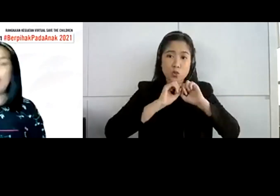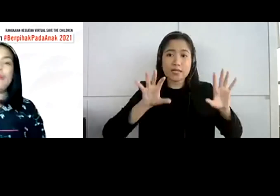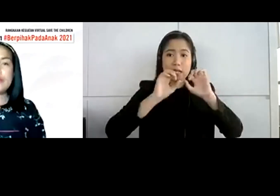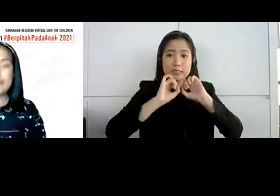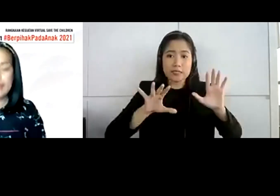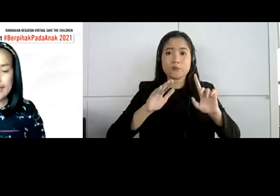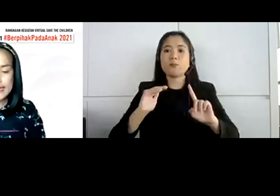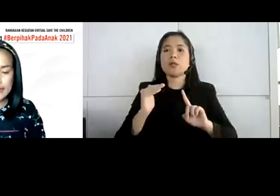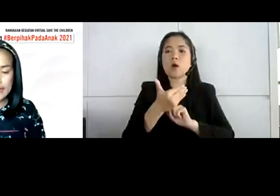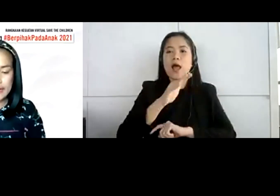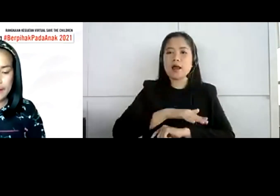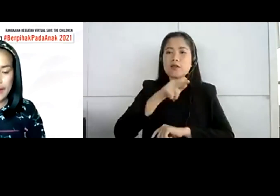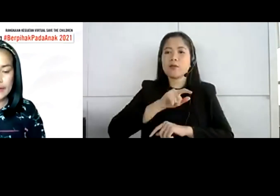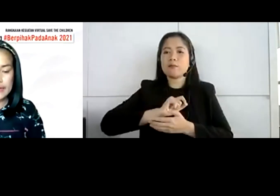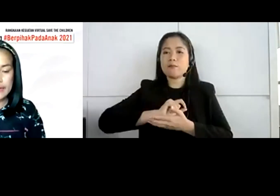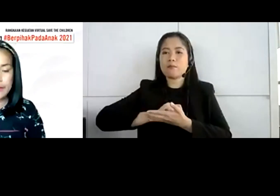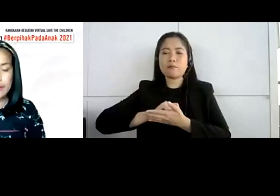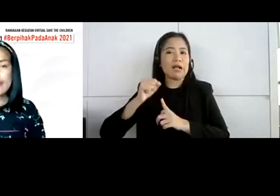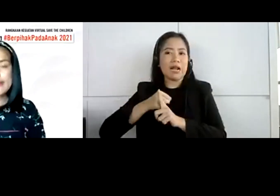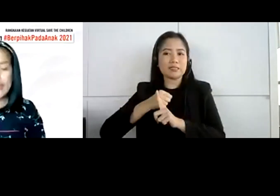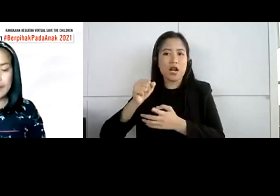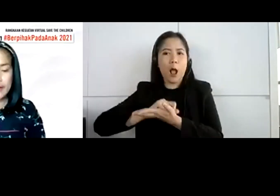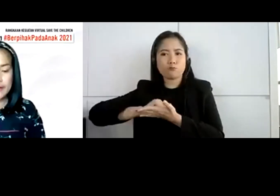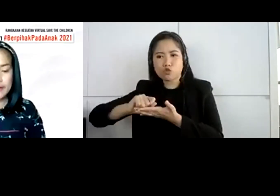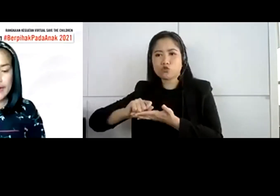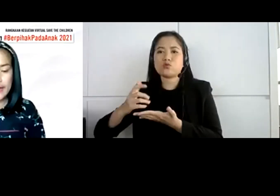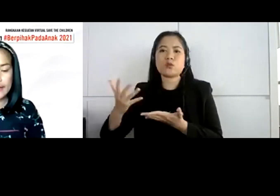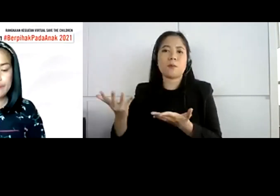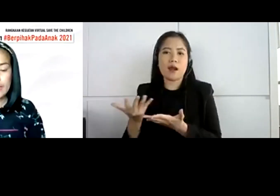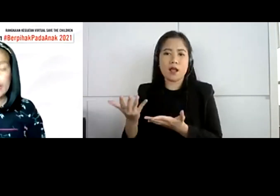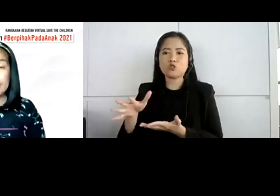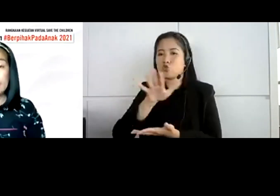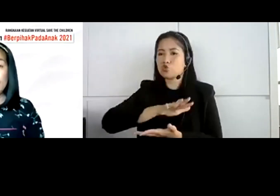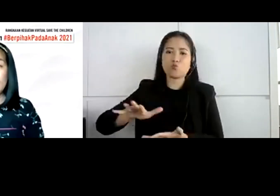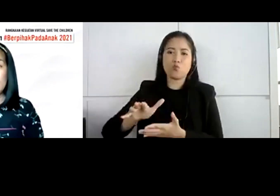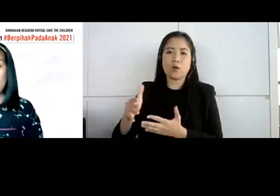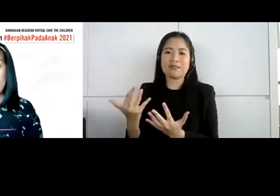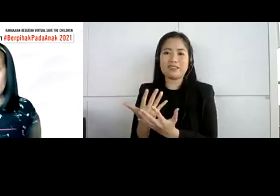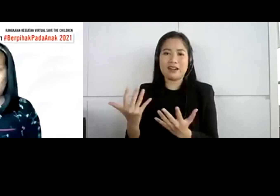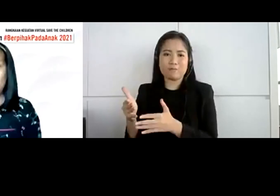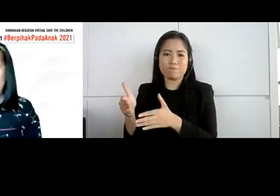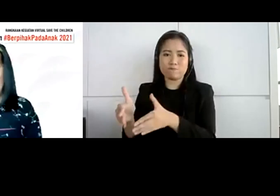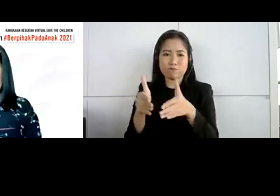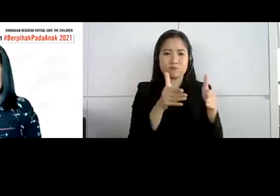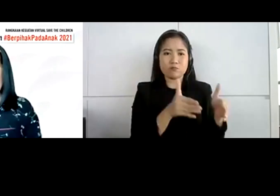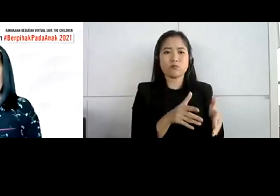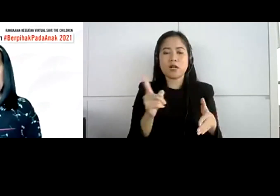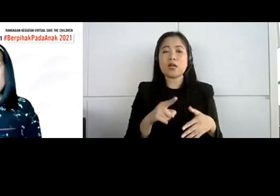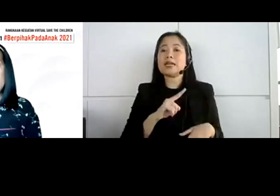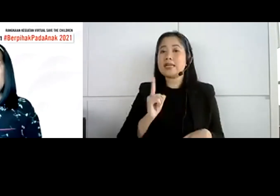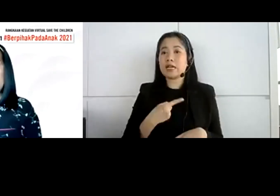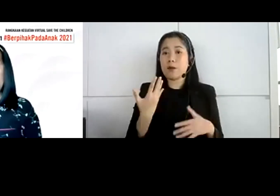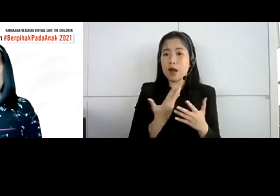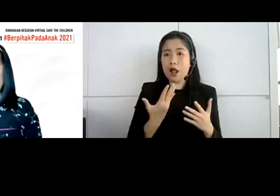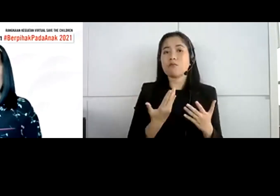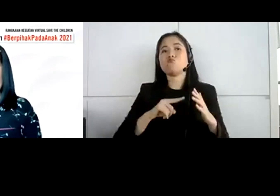dan penghapusan kekerasan terhadap anak di berbagai segmen masyarakat. Itu dimulai dari rumah,